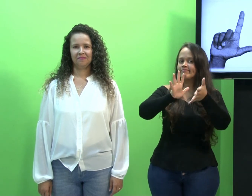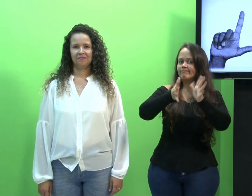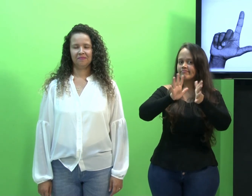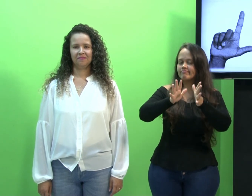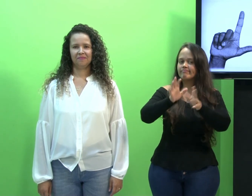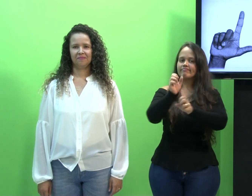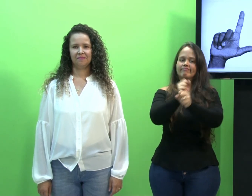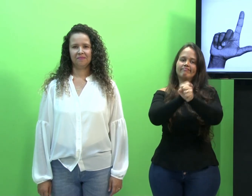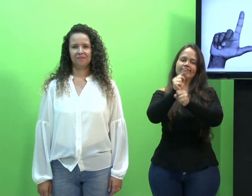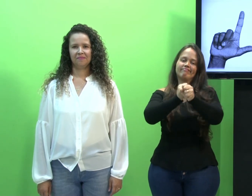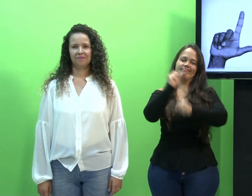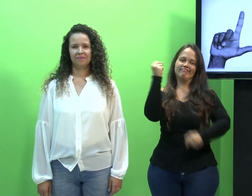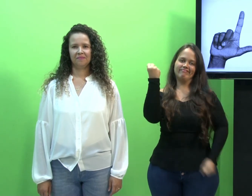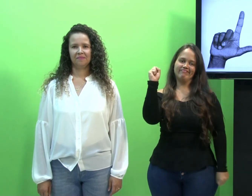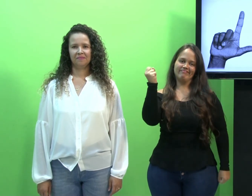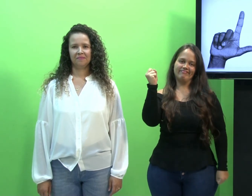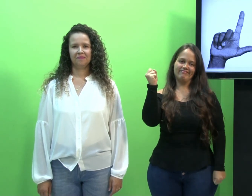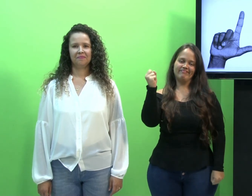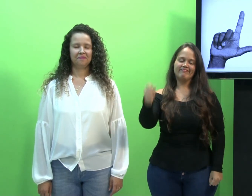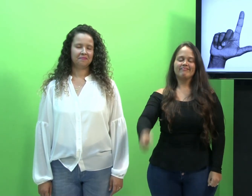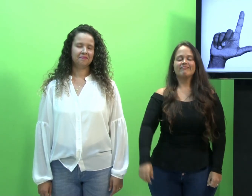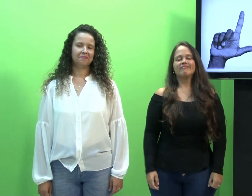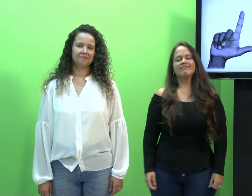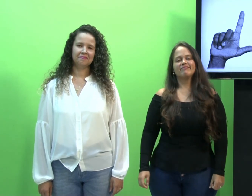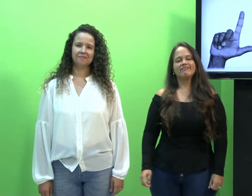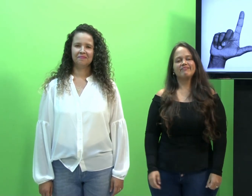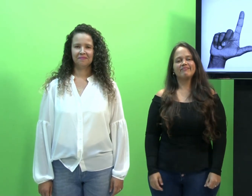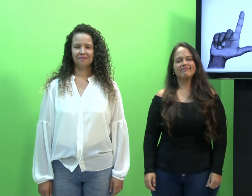de Libras há 8 anos.